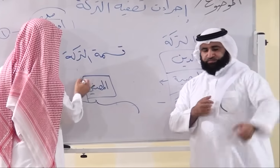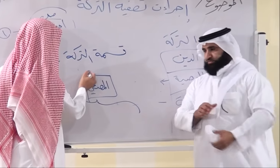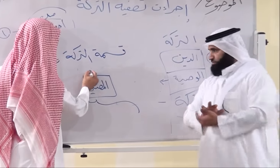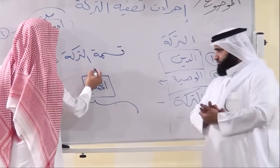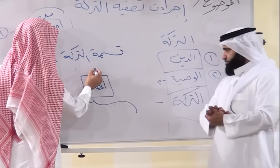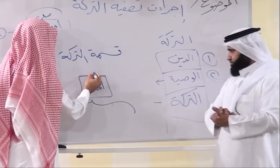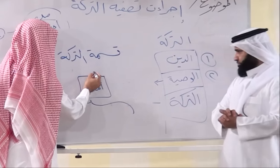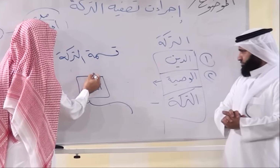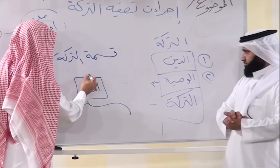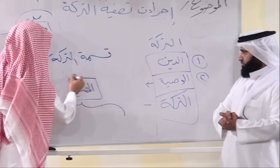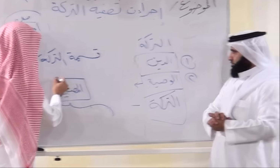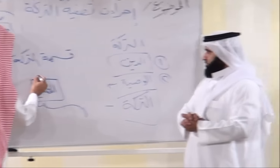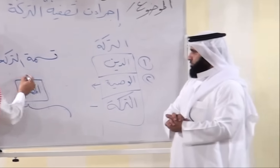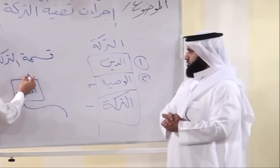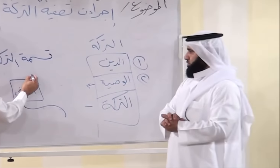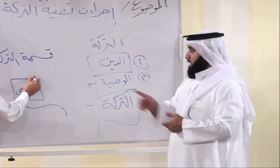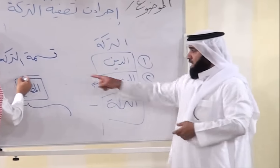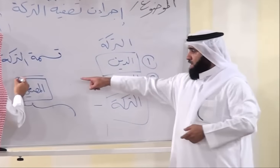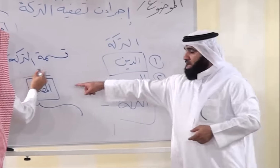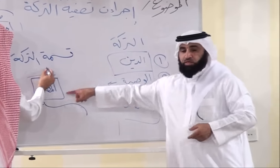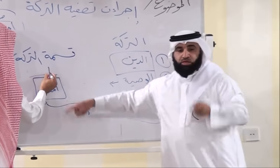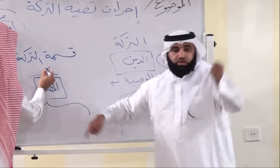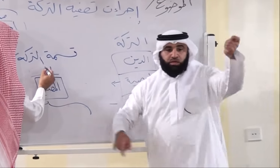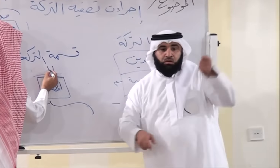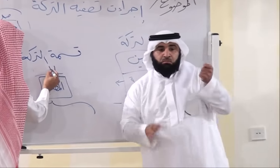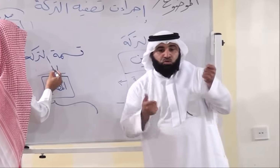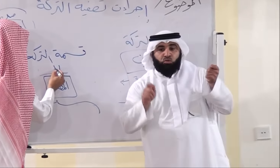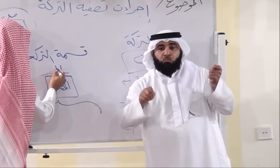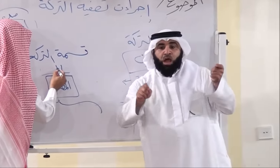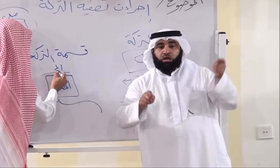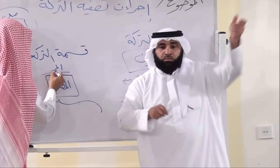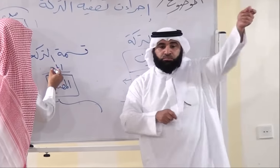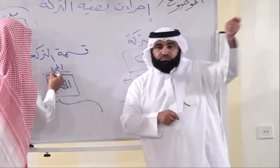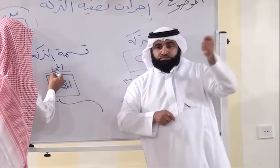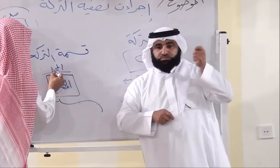طبعا المصفي يعمل تحت مظلة المحكمة.